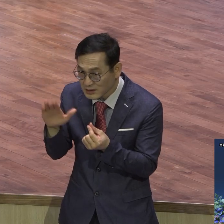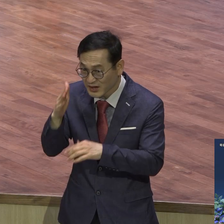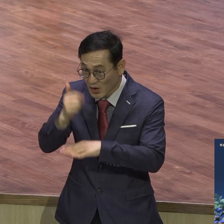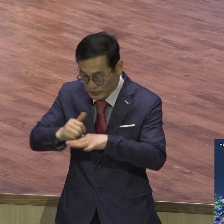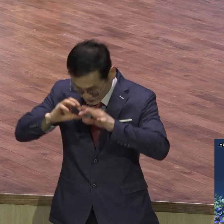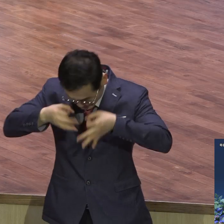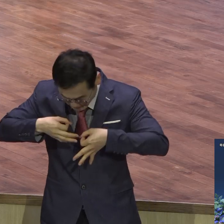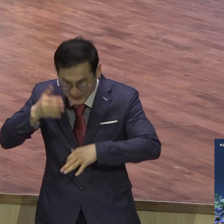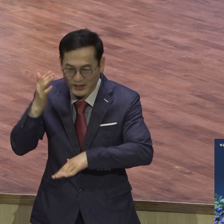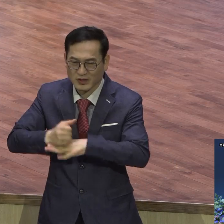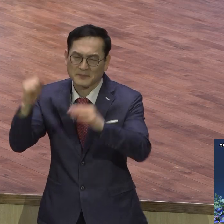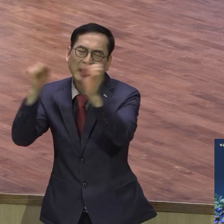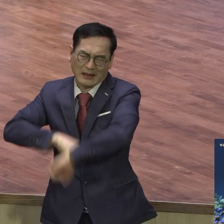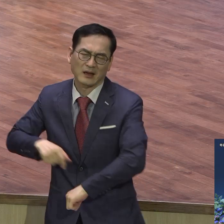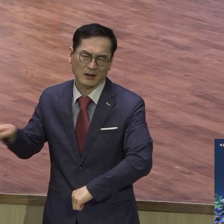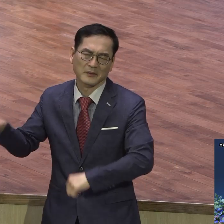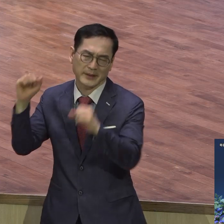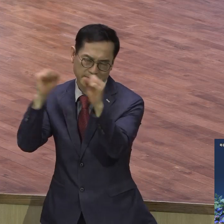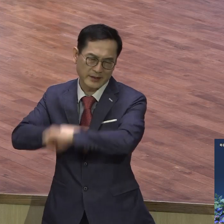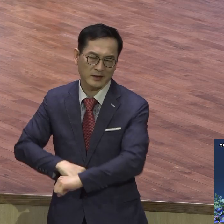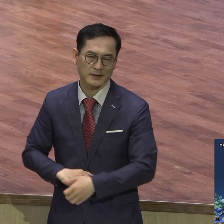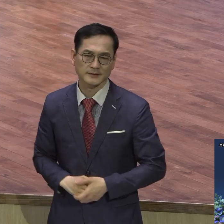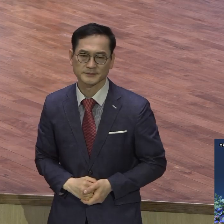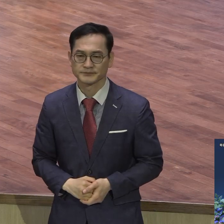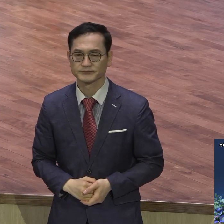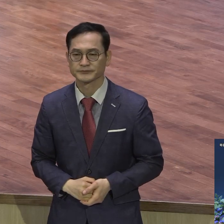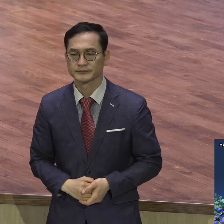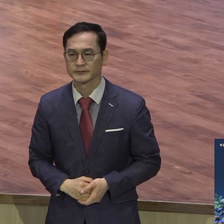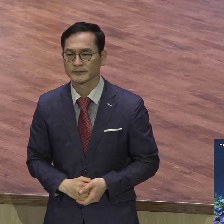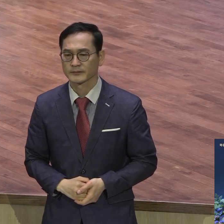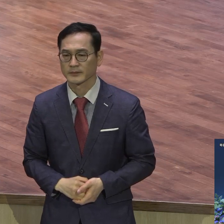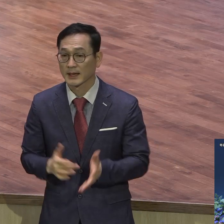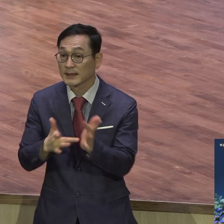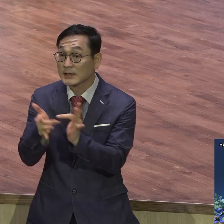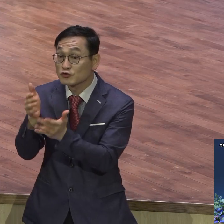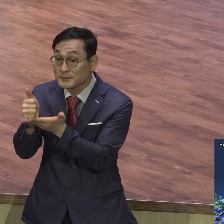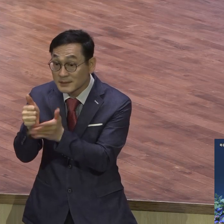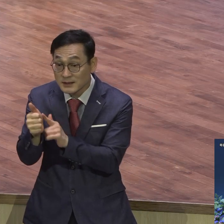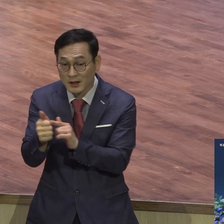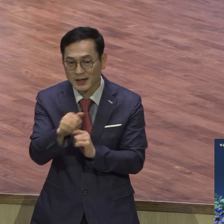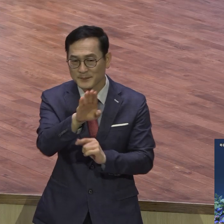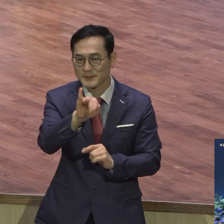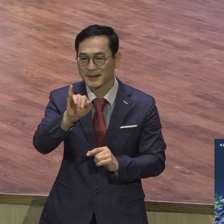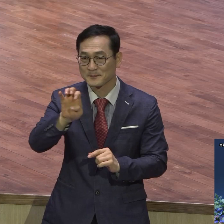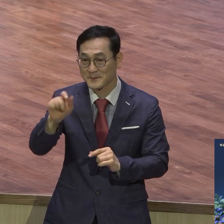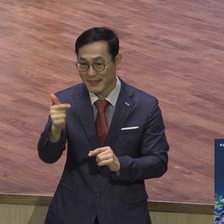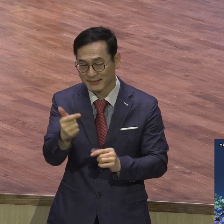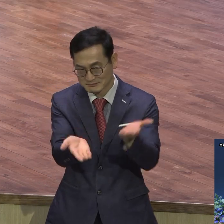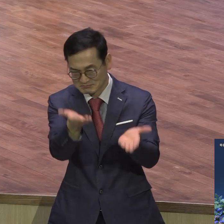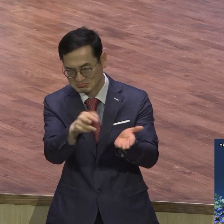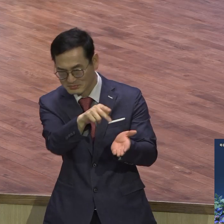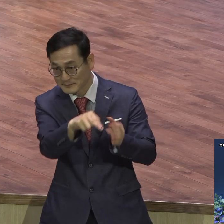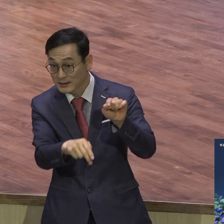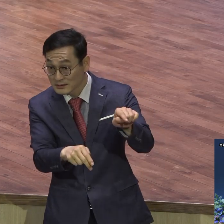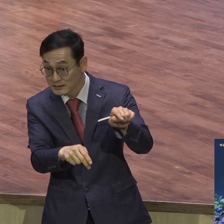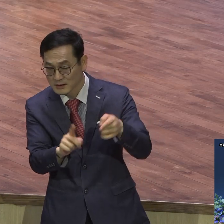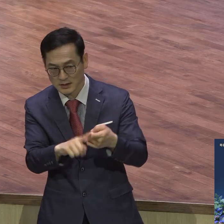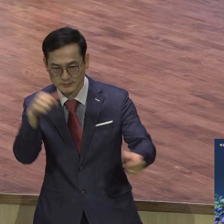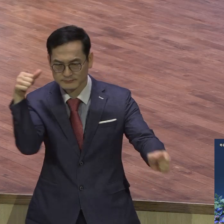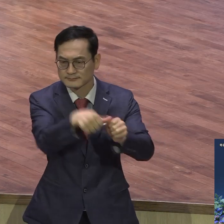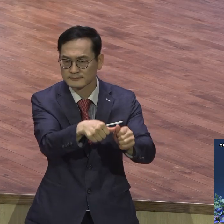오늘 본문에 보면 예수님께서 이런 백해무익한 비판에 대해서 아주 확실하게 말씀하고 계세요.